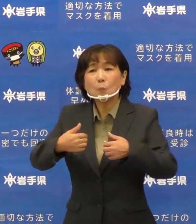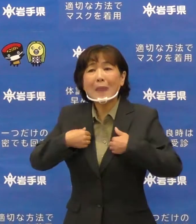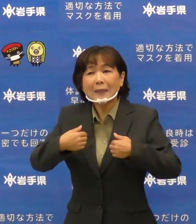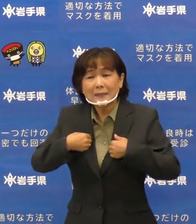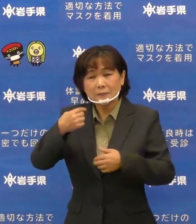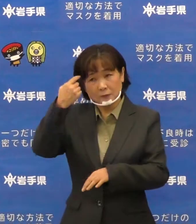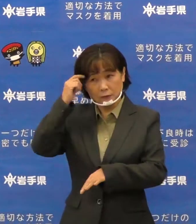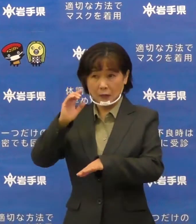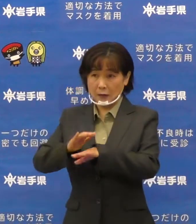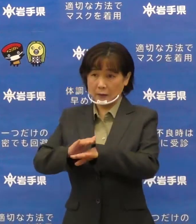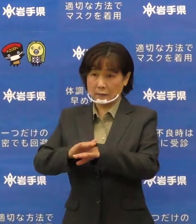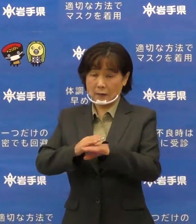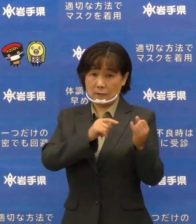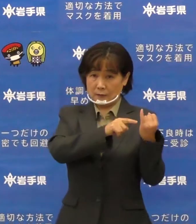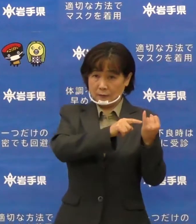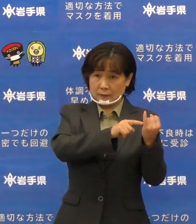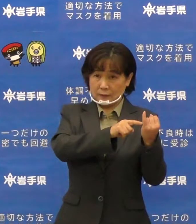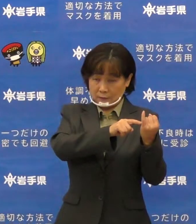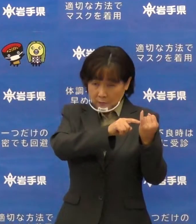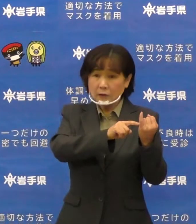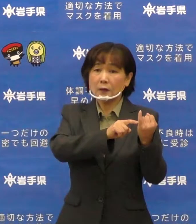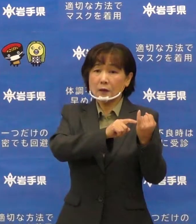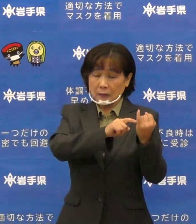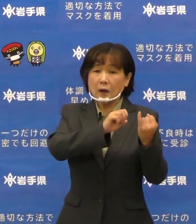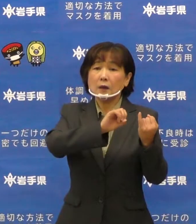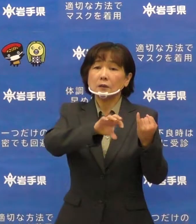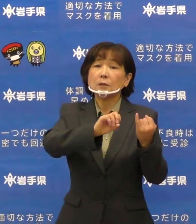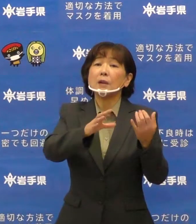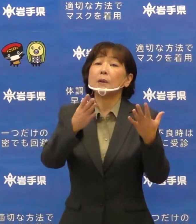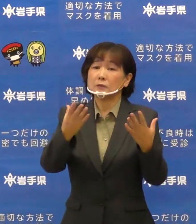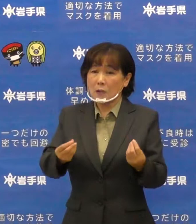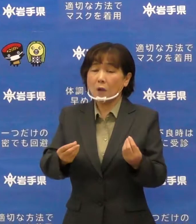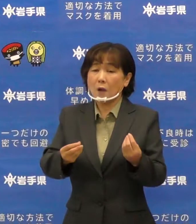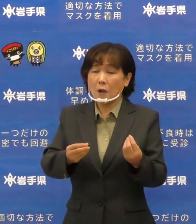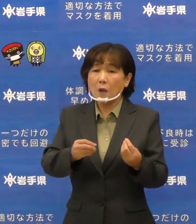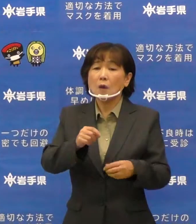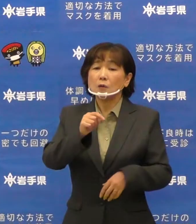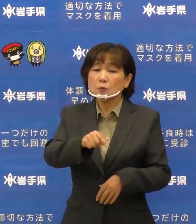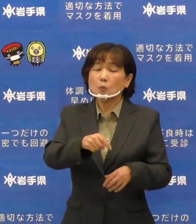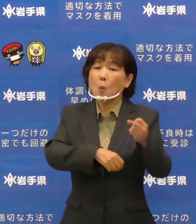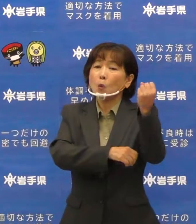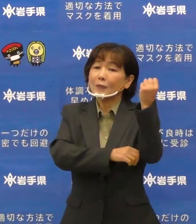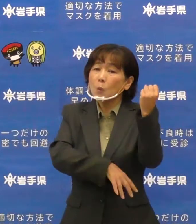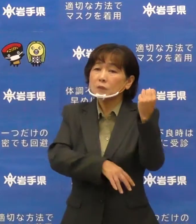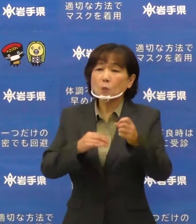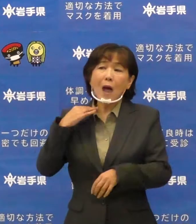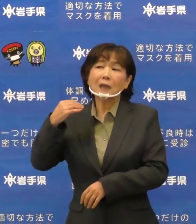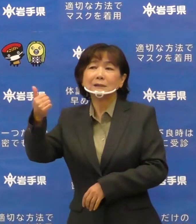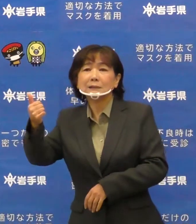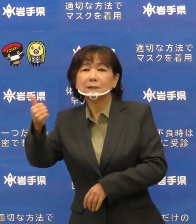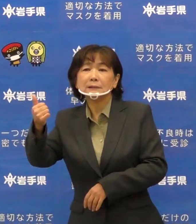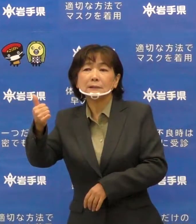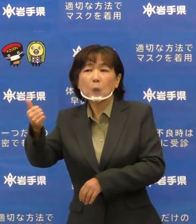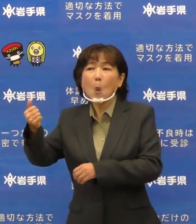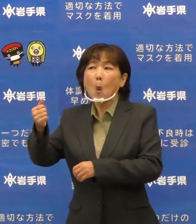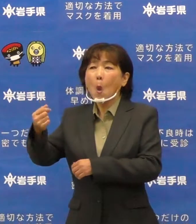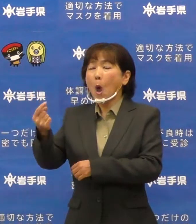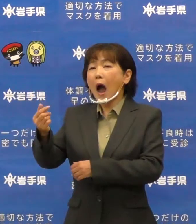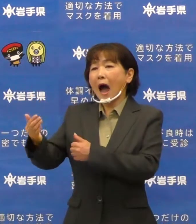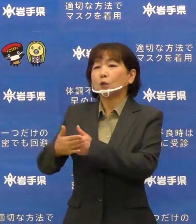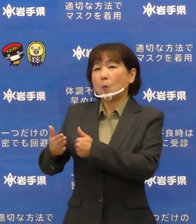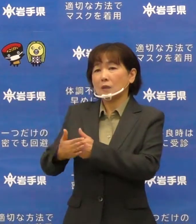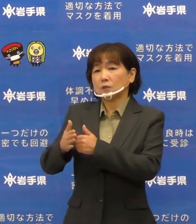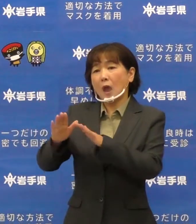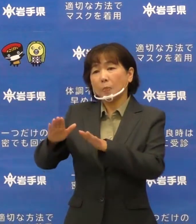について知事の指導があったというふうな話をしてました。実際その佐野さんにはそういったアドバイスもされていたんでしょうか。 そうです